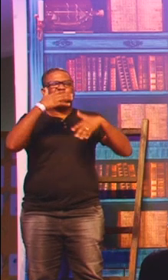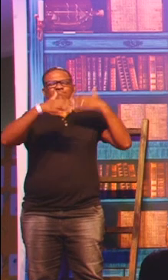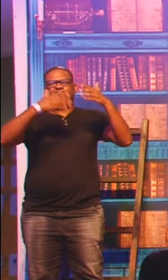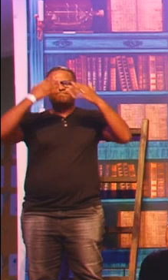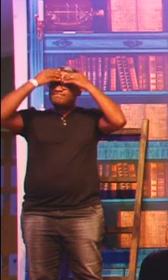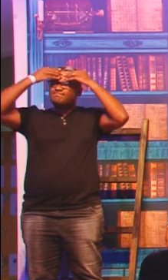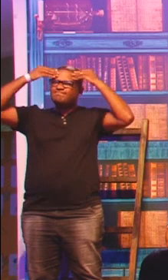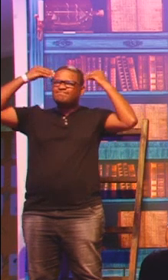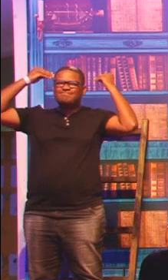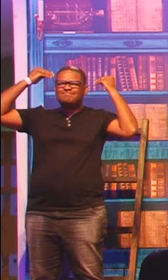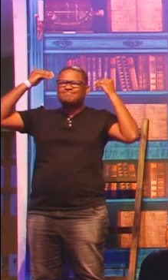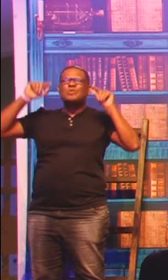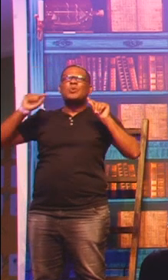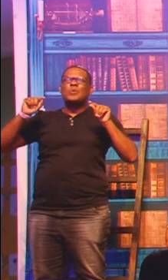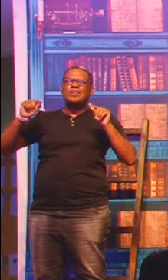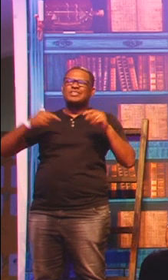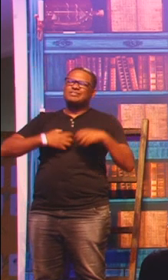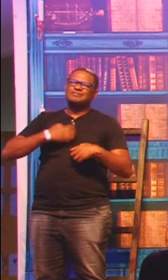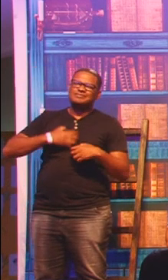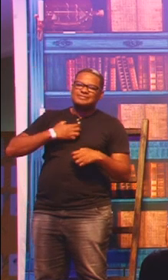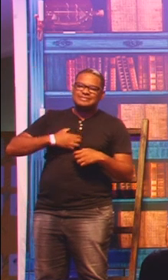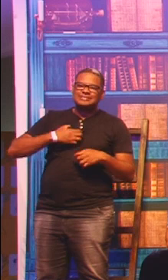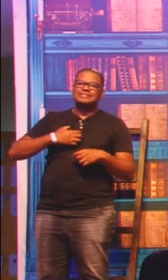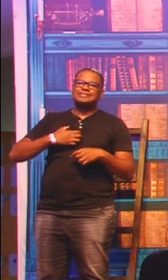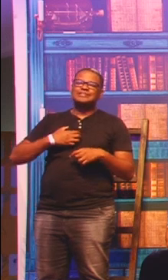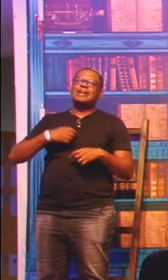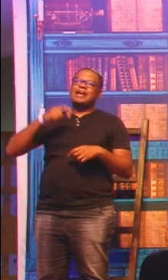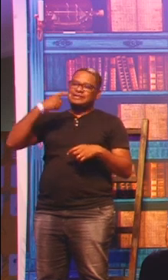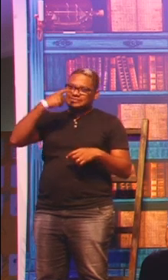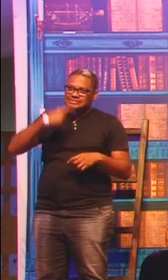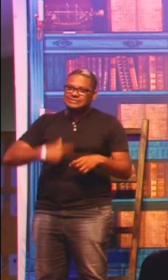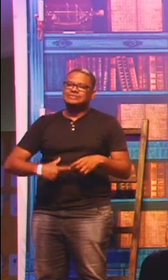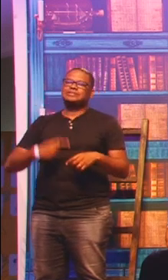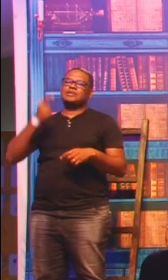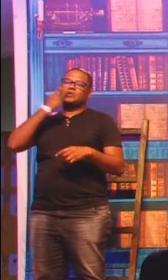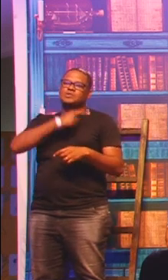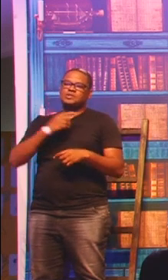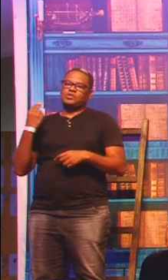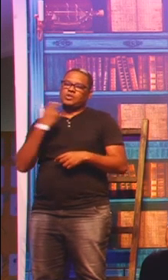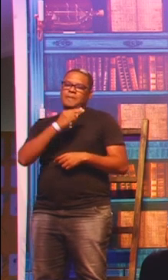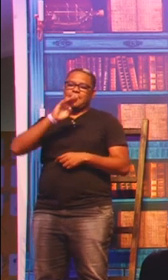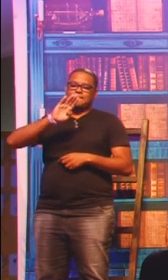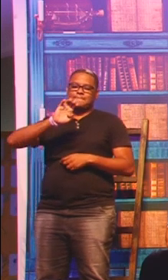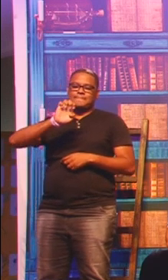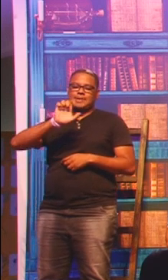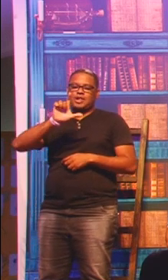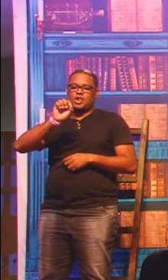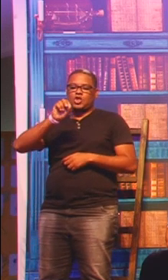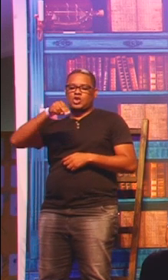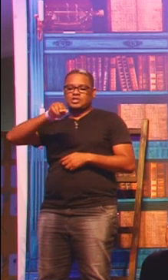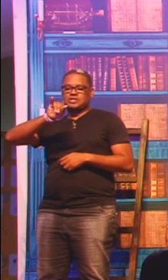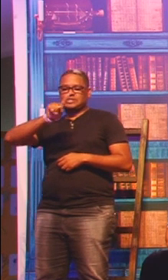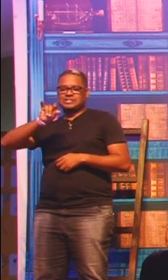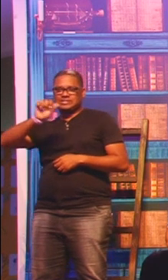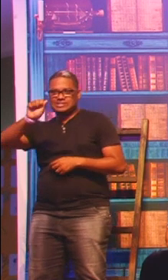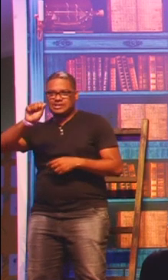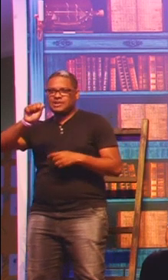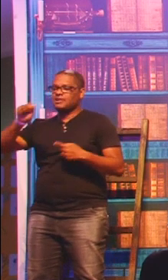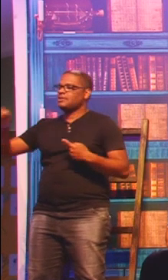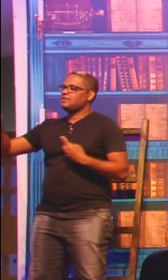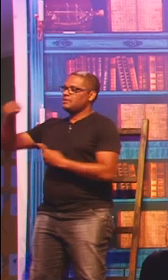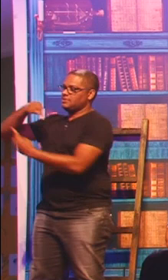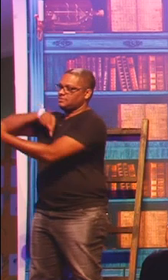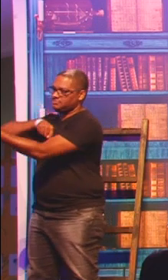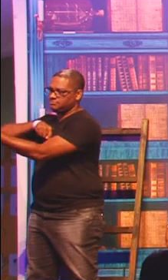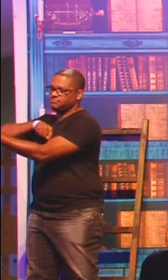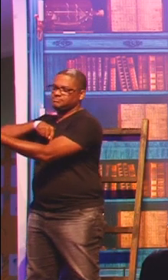a causa de nossas queixas. Foi assim que me tornei parte de Belonísia, da mesma forma que ela se tornou parte de